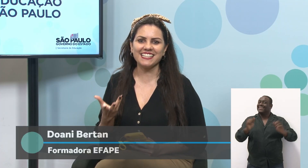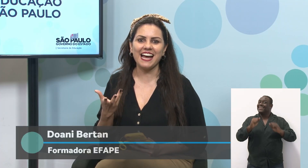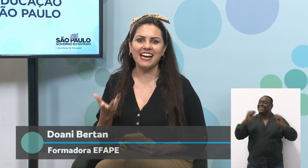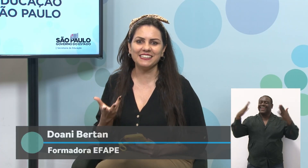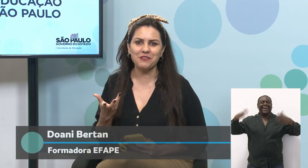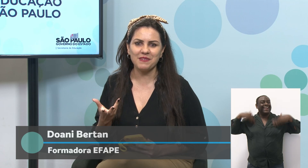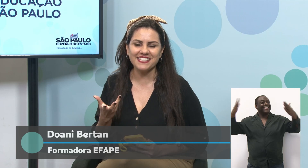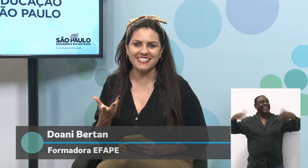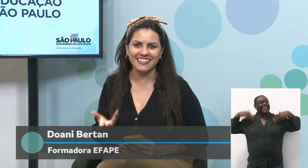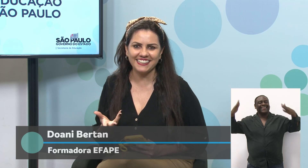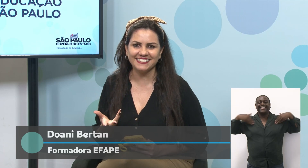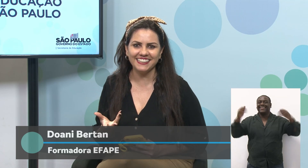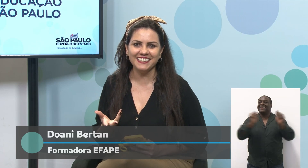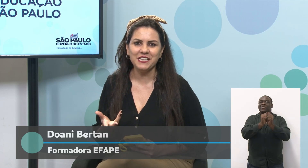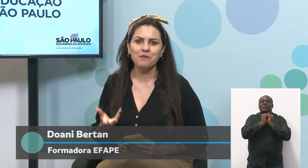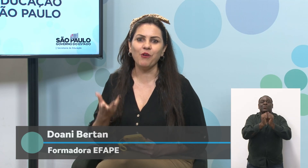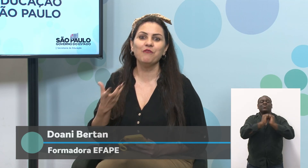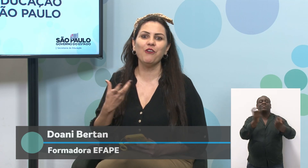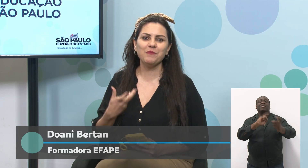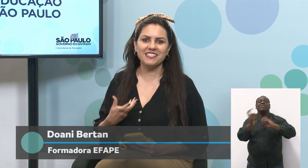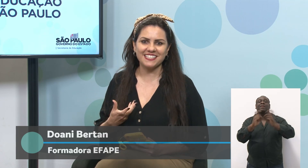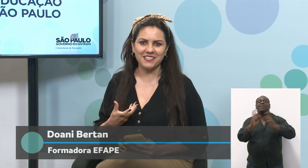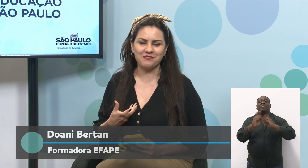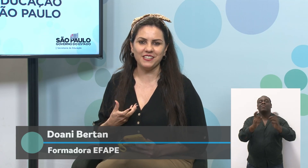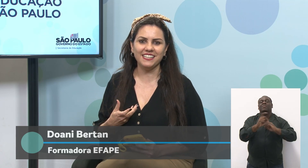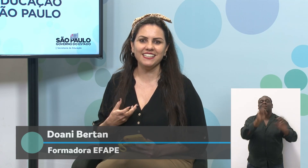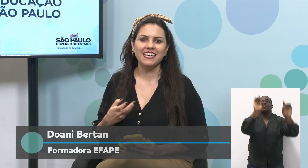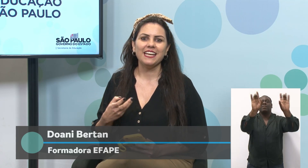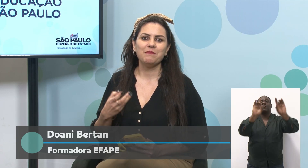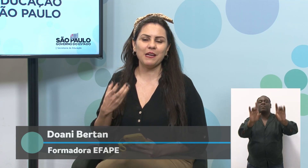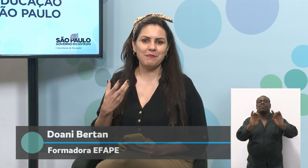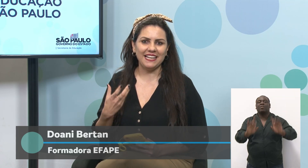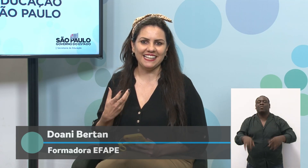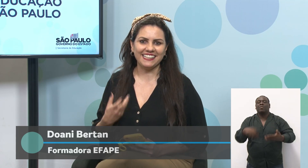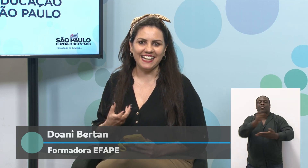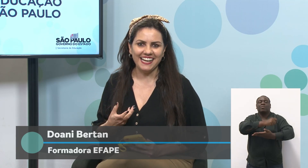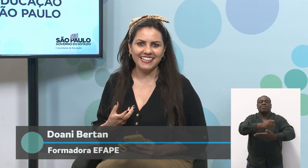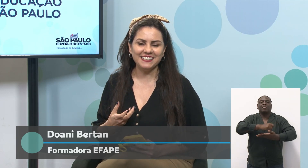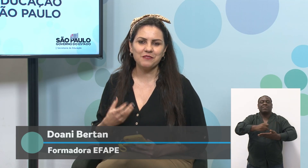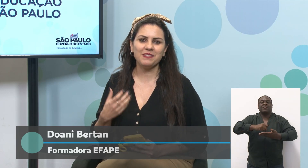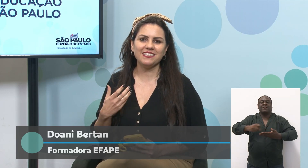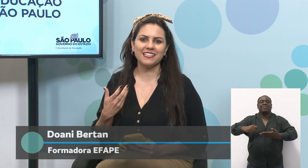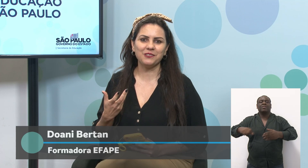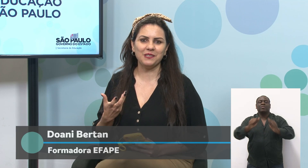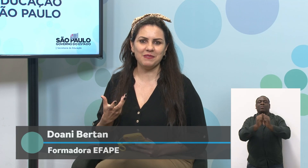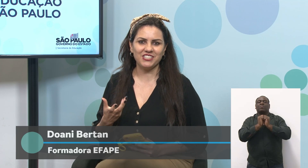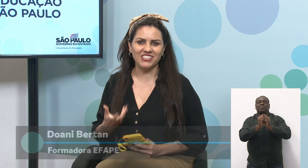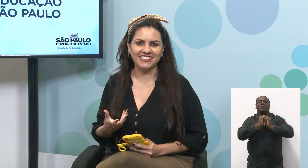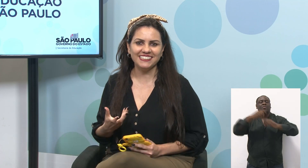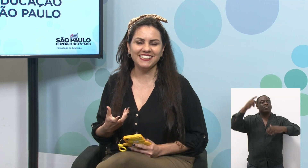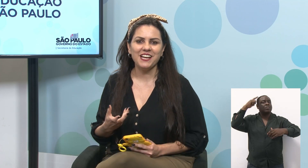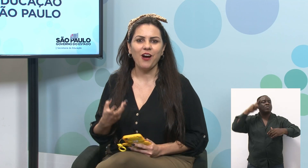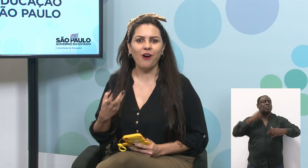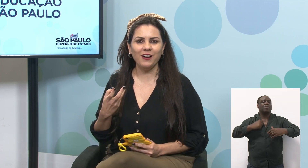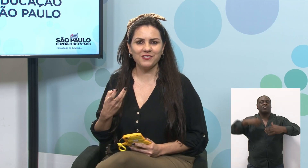nesta ATPC, né? Bom, vou me descrever. Minha pele é clara, minha estatura é mediana,